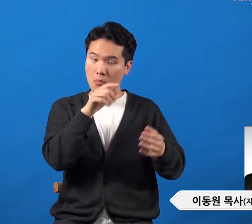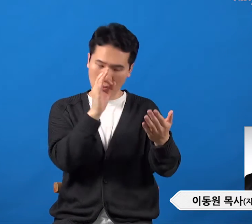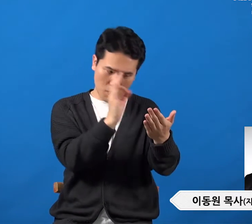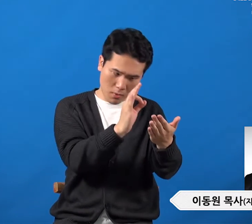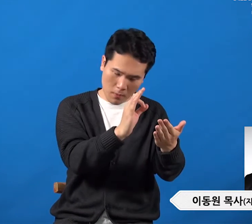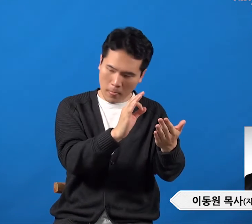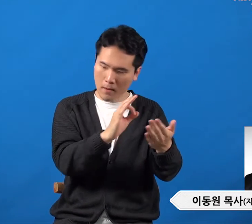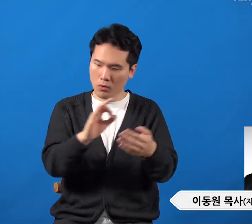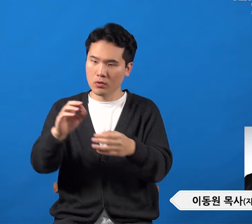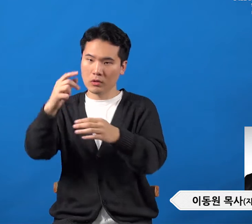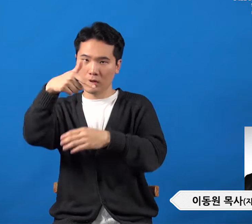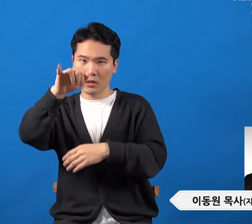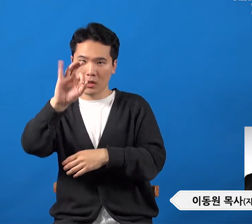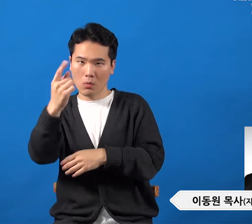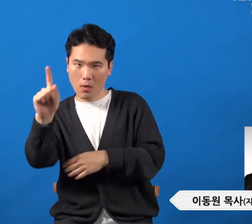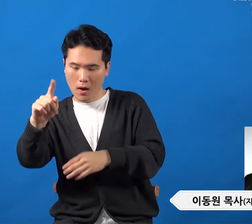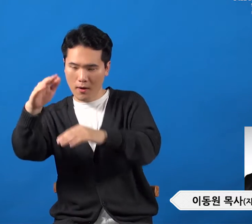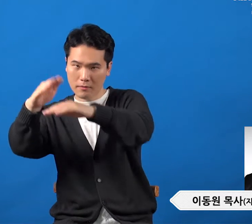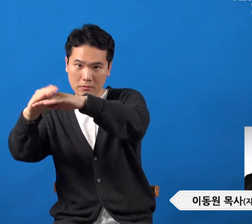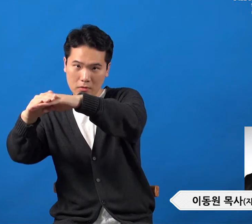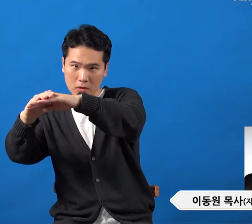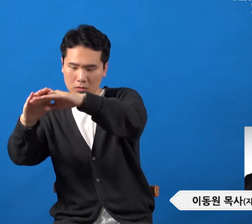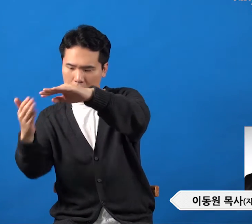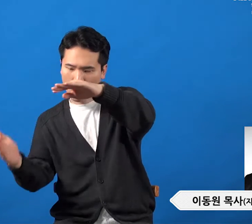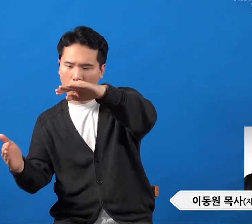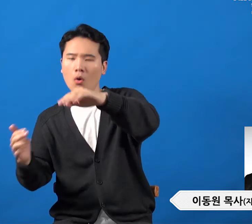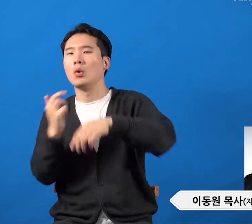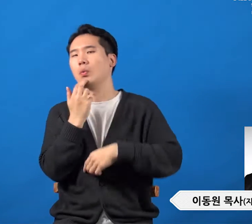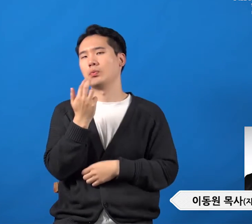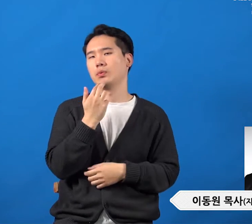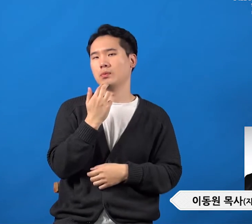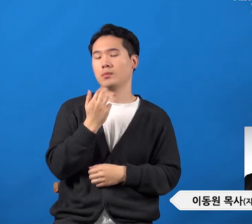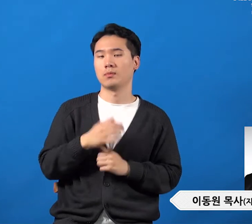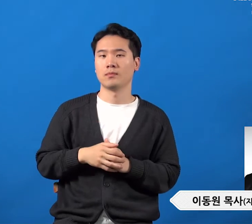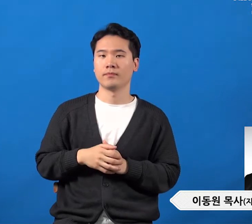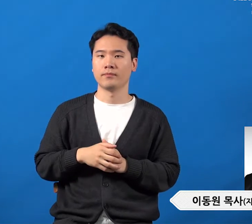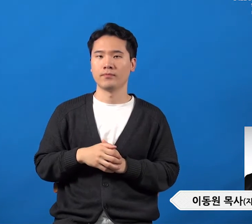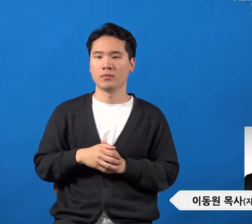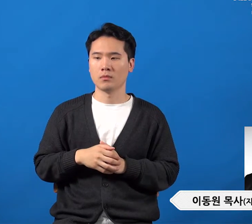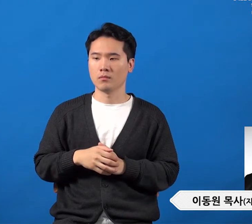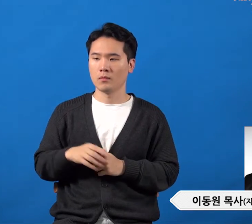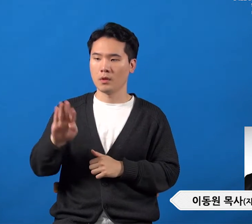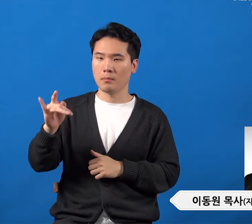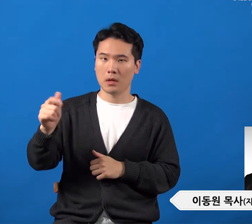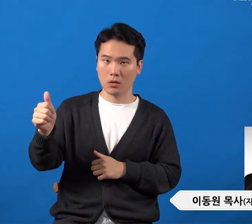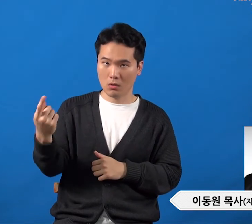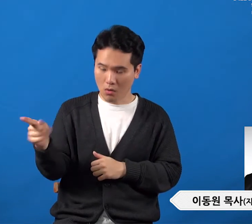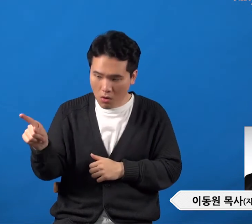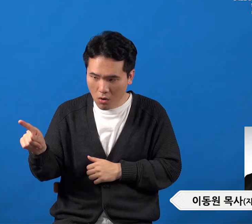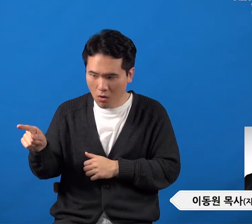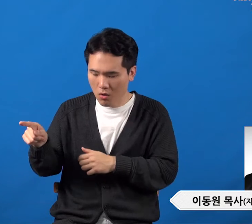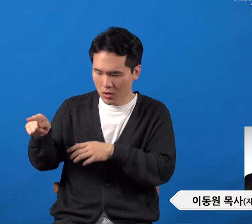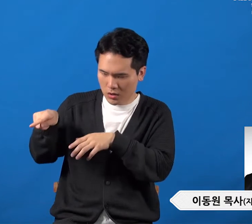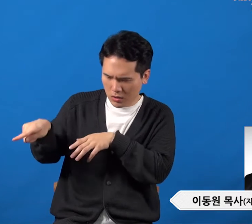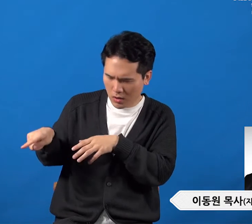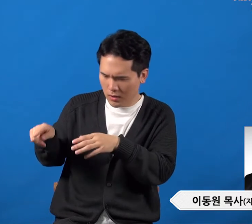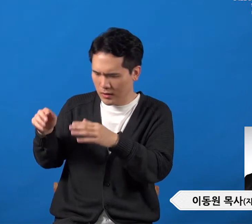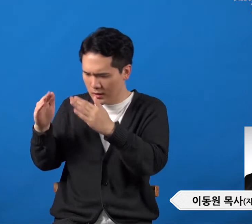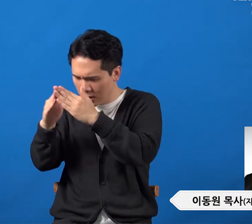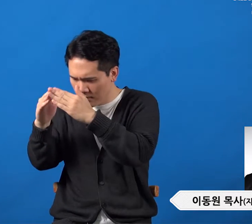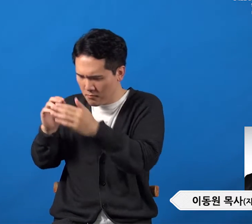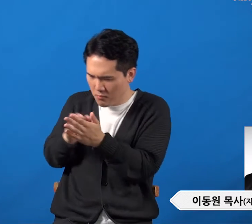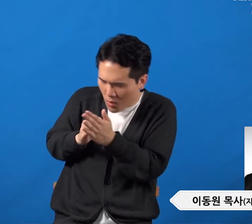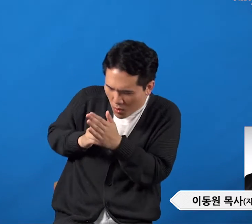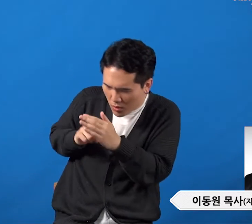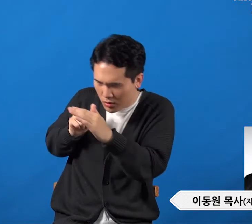나오지 않아요. 자, 베너의 집에 숨어들었던 소위 열심당원 청년 하나가 화살로 실제로